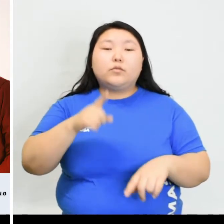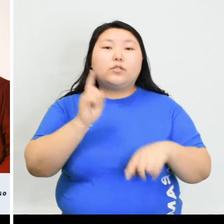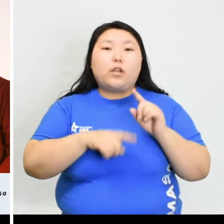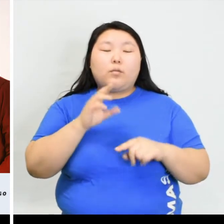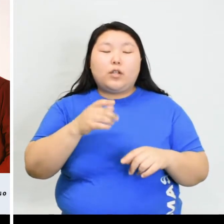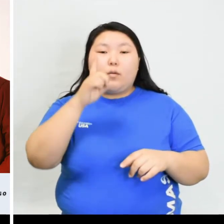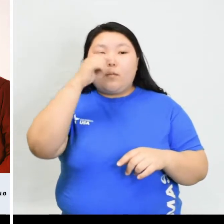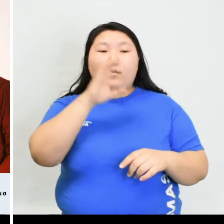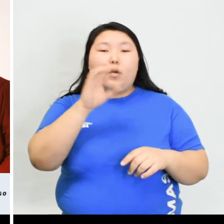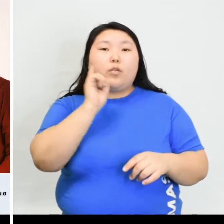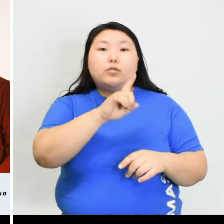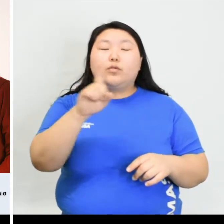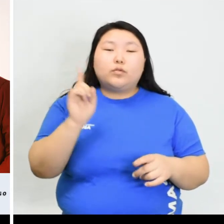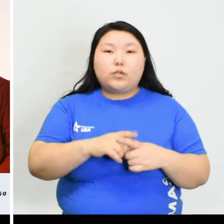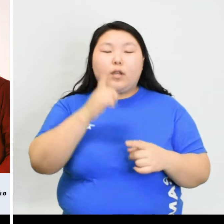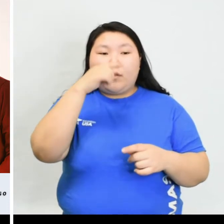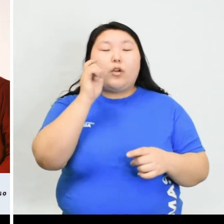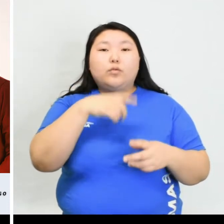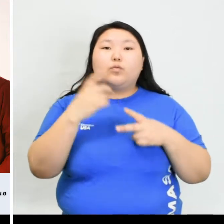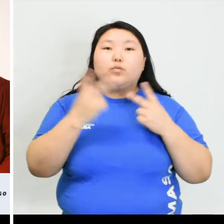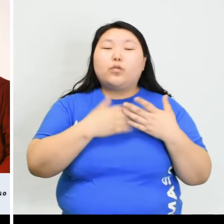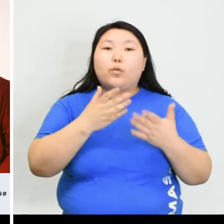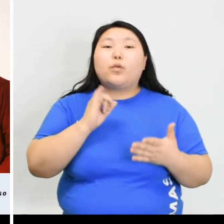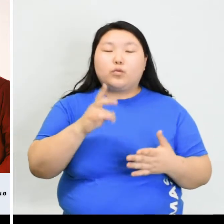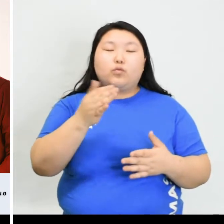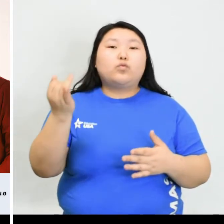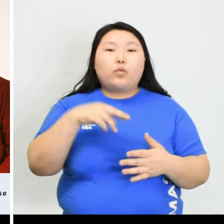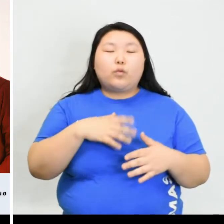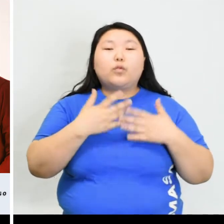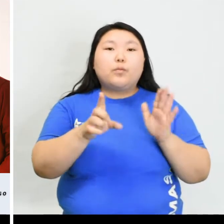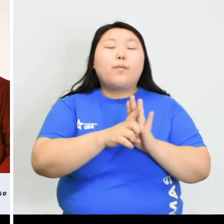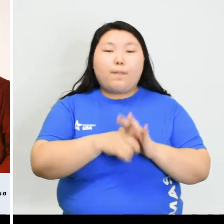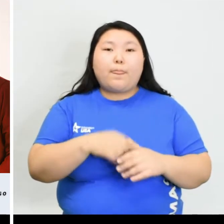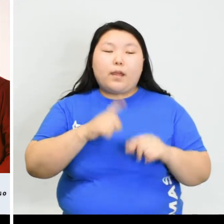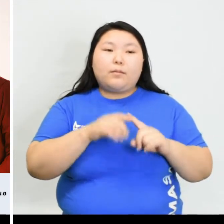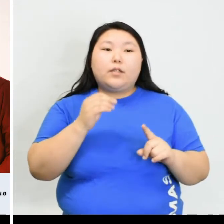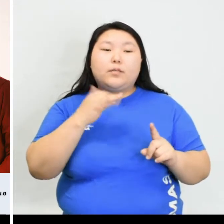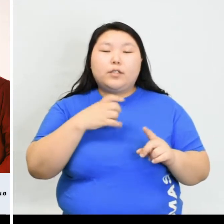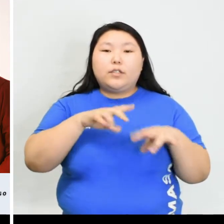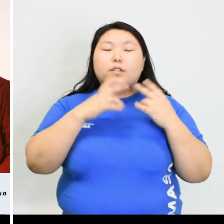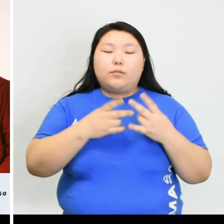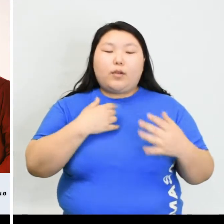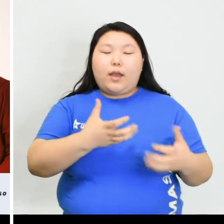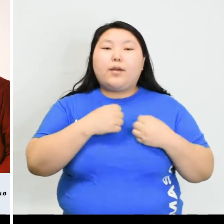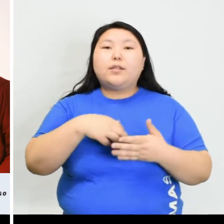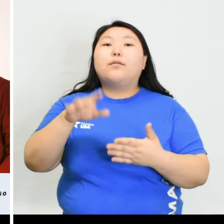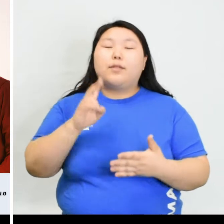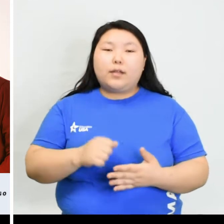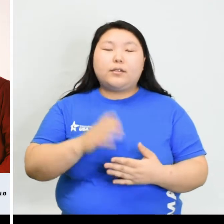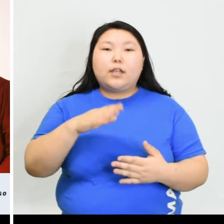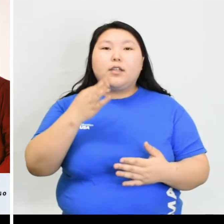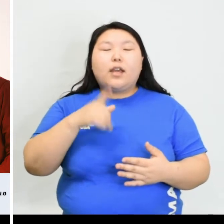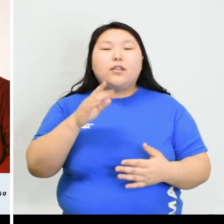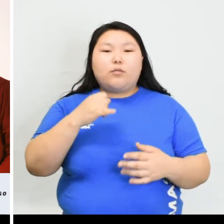даатгалтай. Чи ямар ч эрүүл мэндийн байгууллагад очиод шүү имлэг нэмлэгт очиод үйлчлүүлэх бол чи шууд боломжтой тийм. Ямар ч хэсэн нийгэмч ингэ аваа